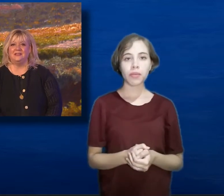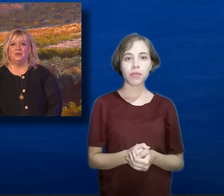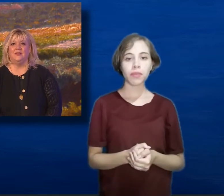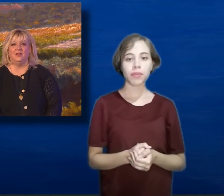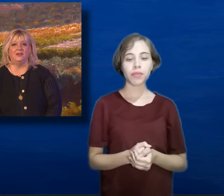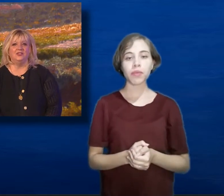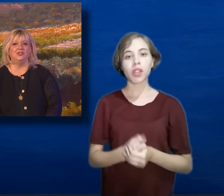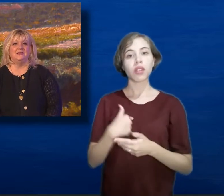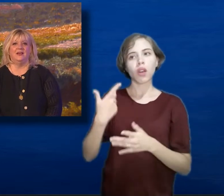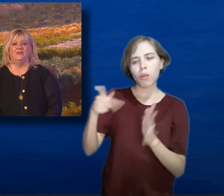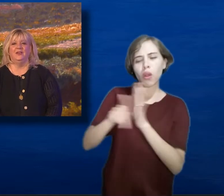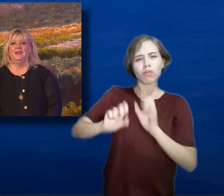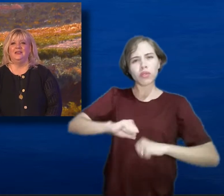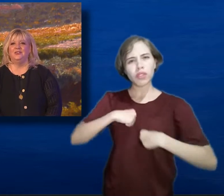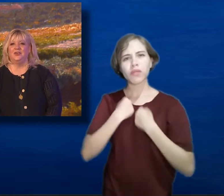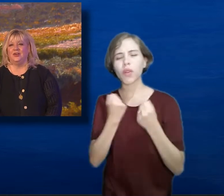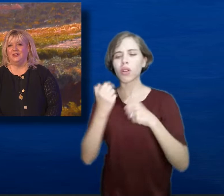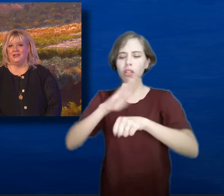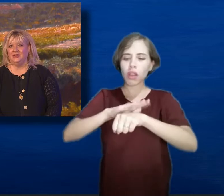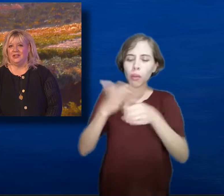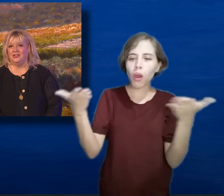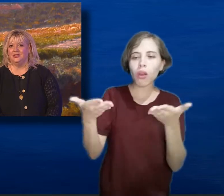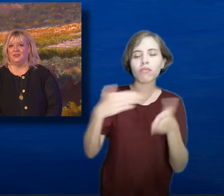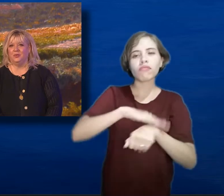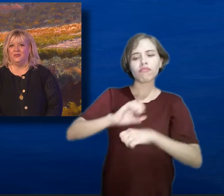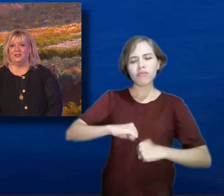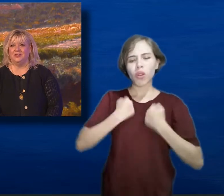possível. E foi o caso ao ver